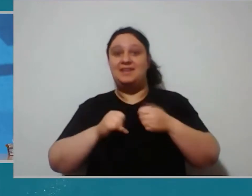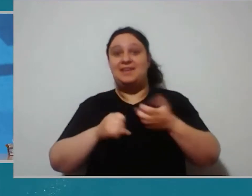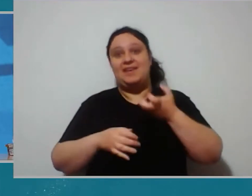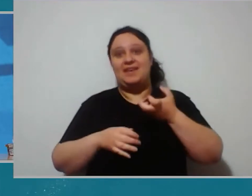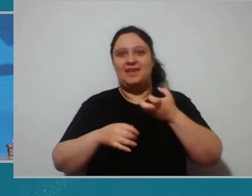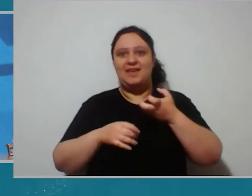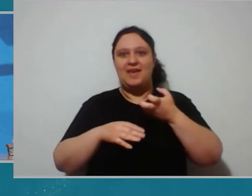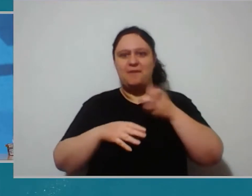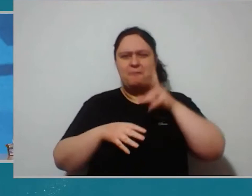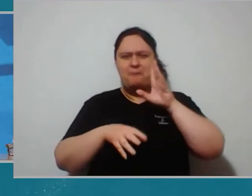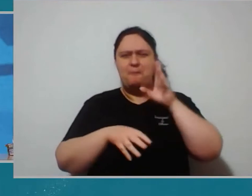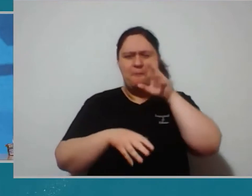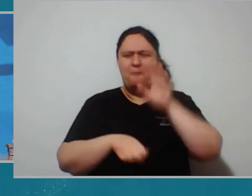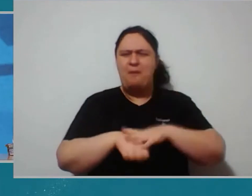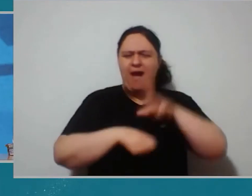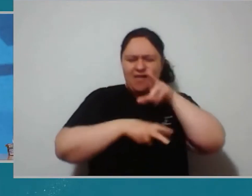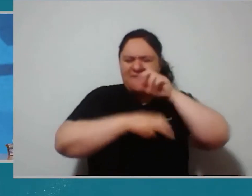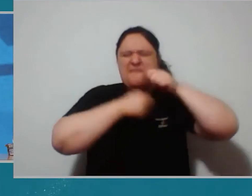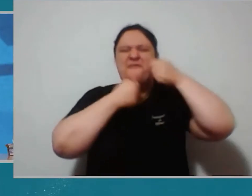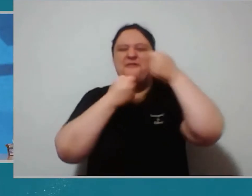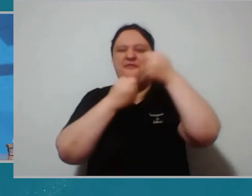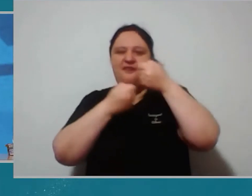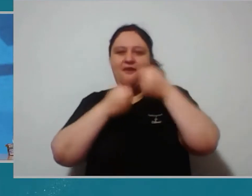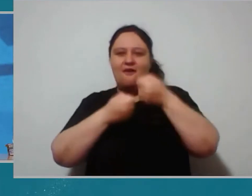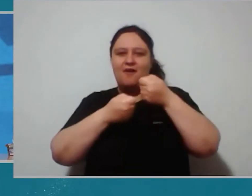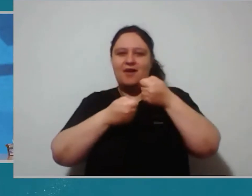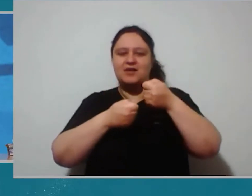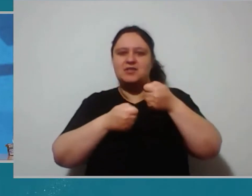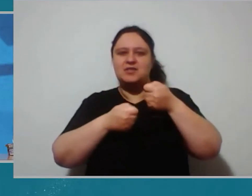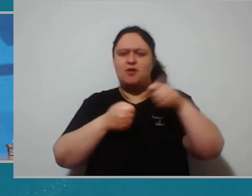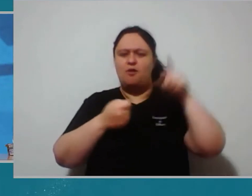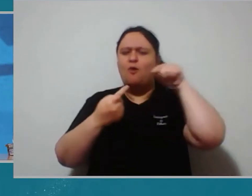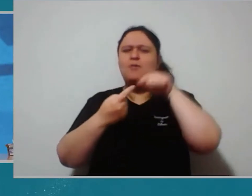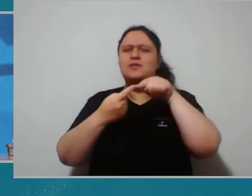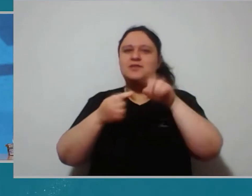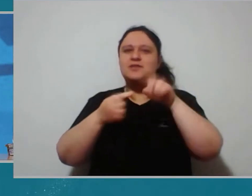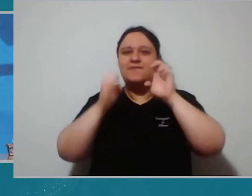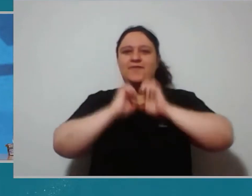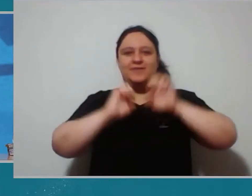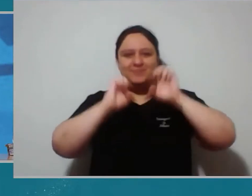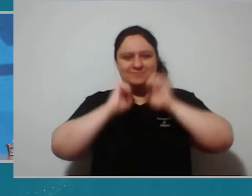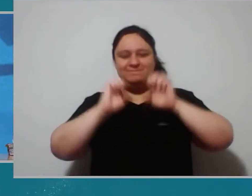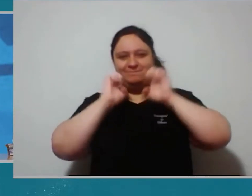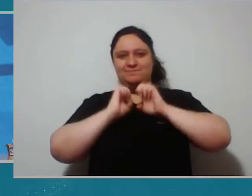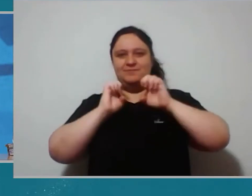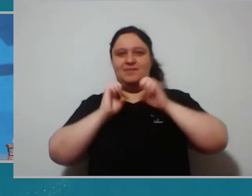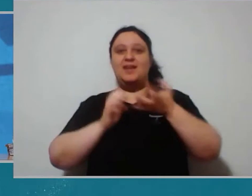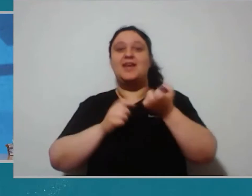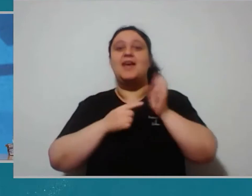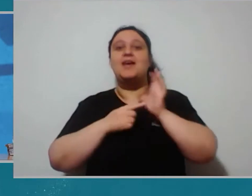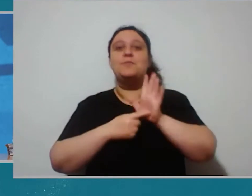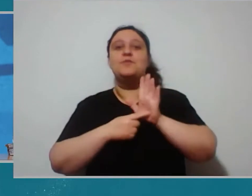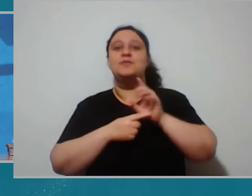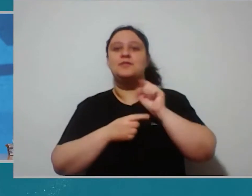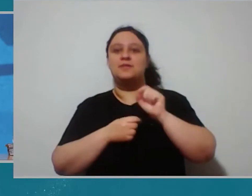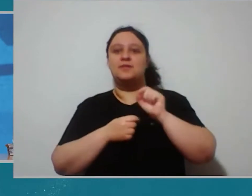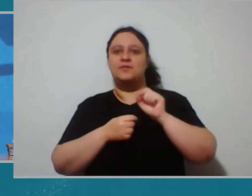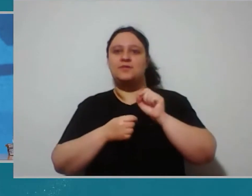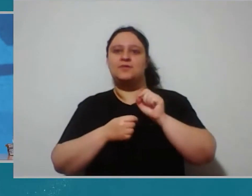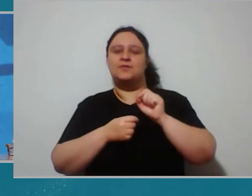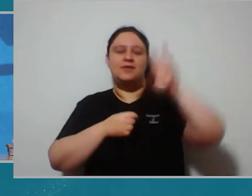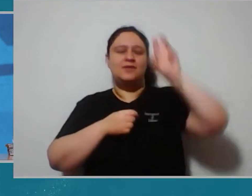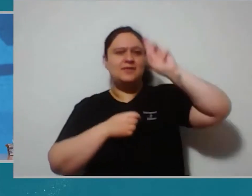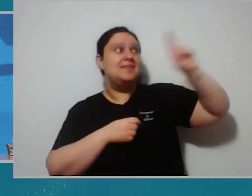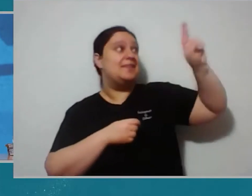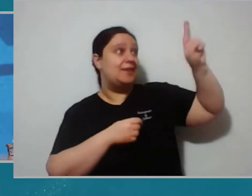turbinados para essa pregação do Evangelho. Também queria mostrar para vocês que o Senhor Jesus, na